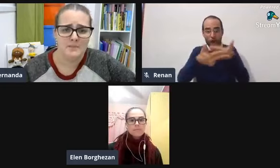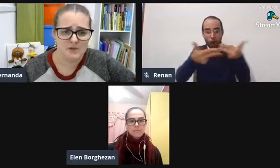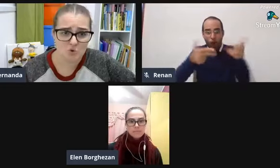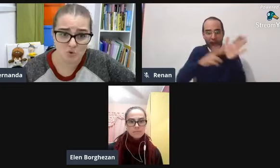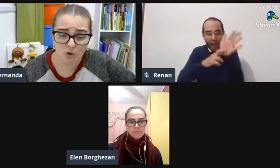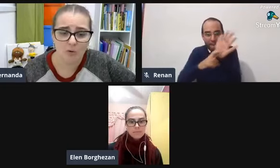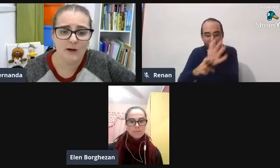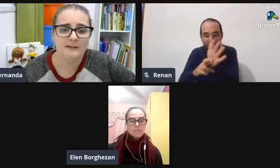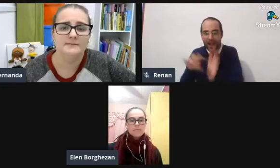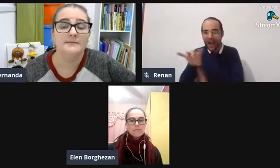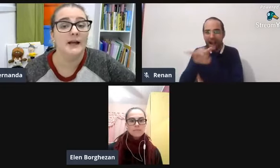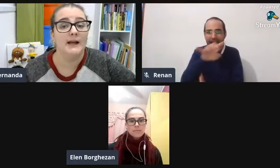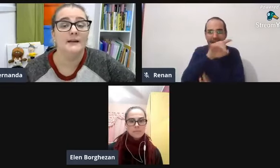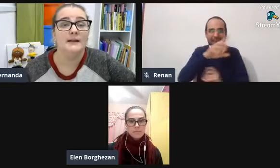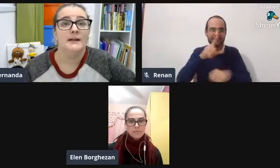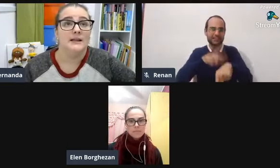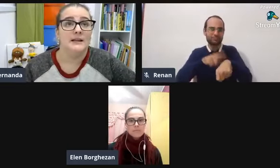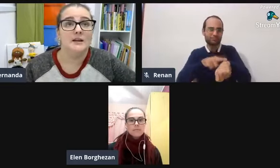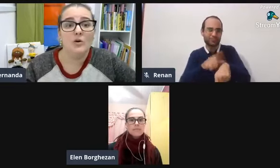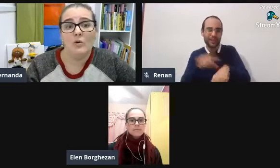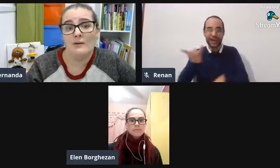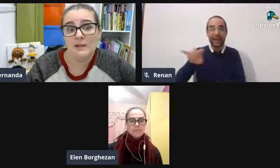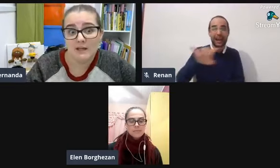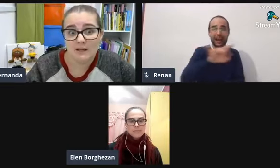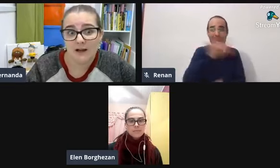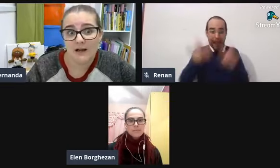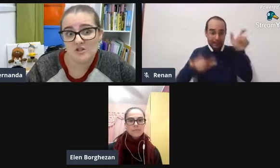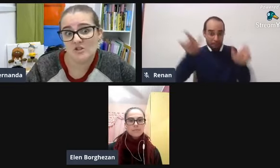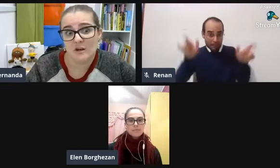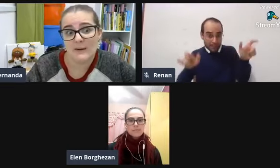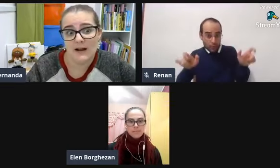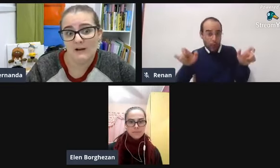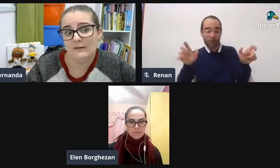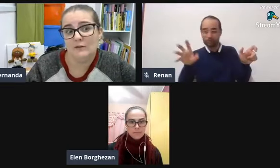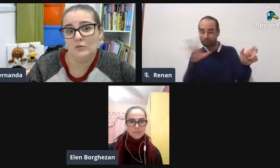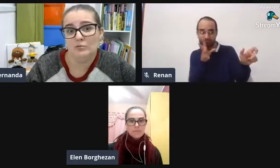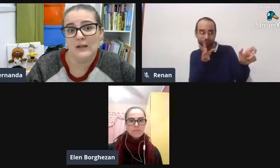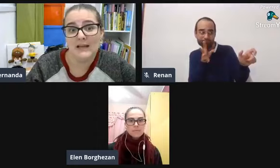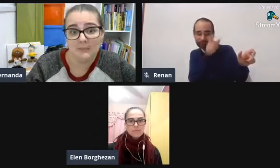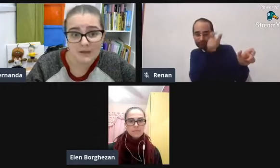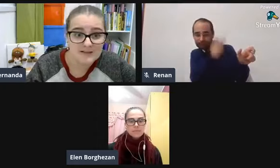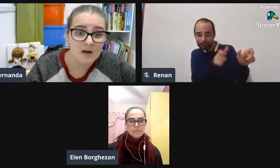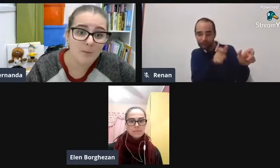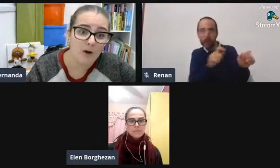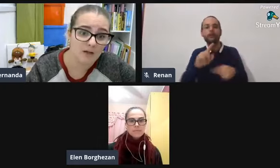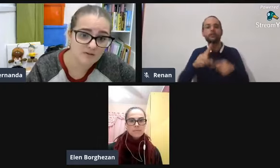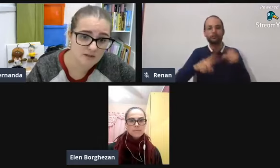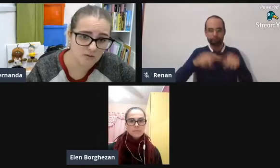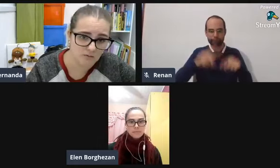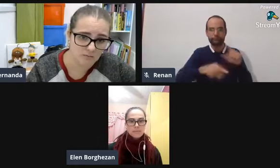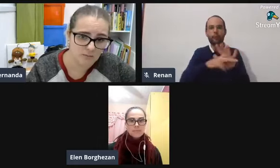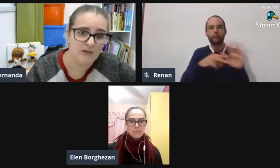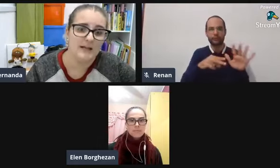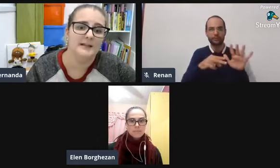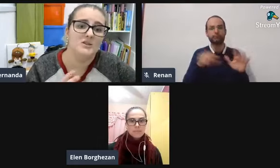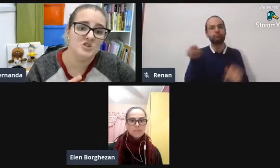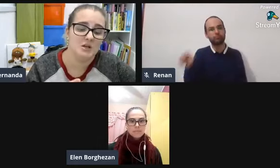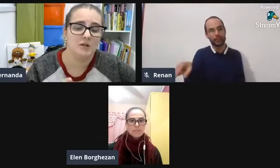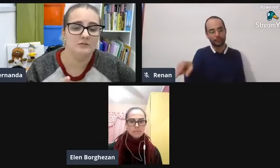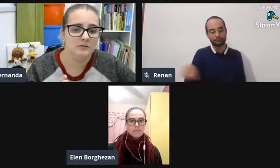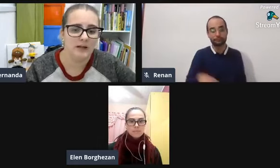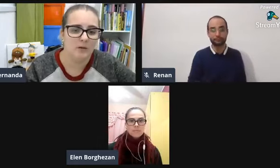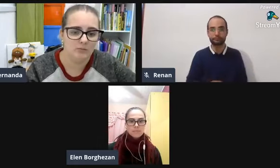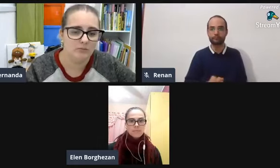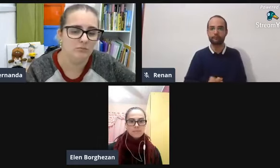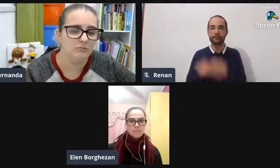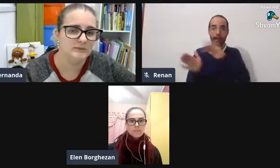para cada pessoa, né? E com a menina, a gente trabalhava com libras em campo reduzido, porque ela ainda